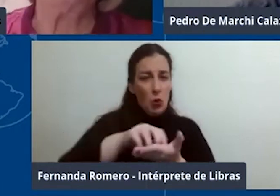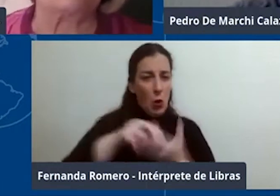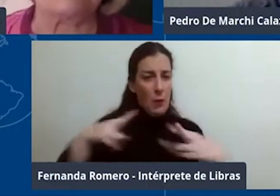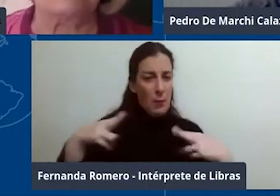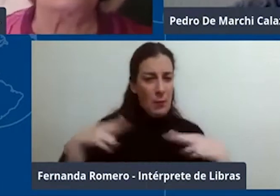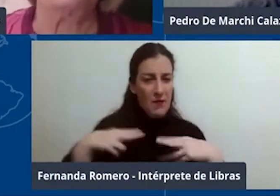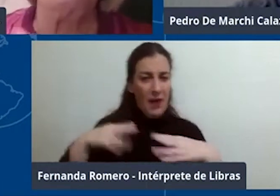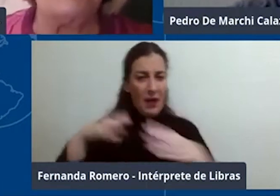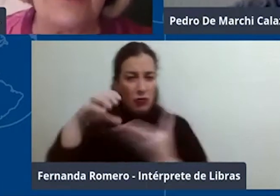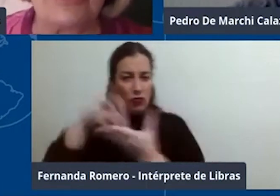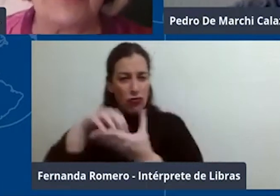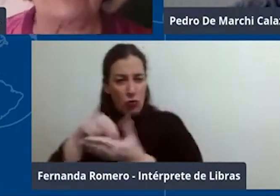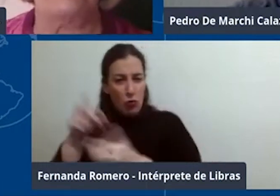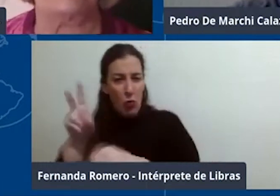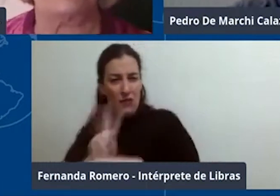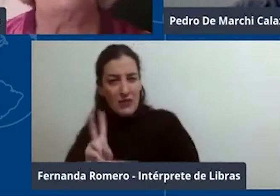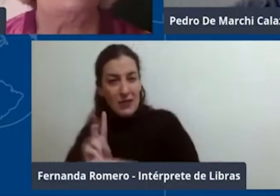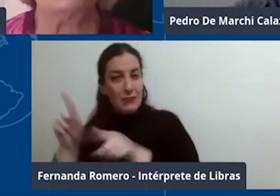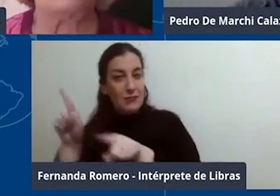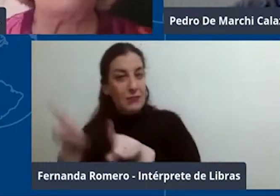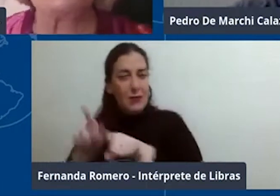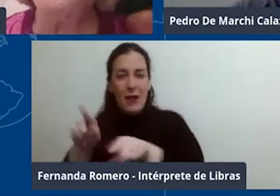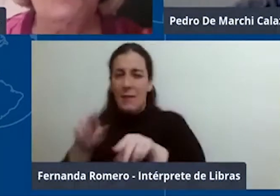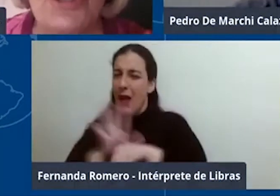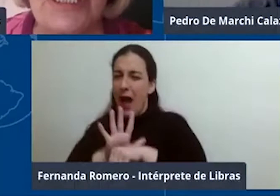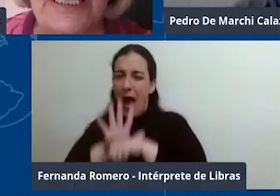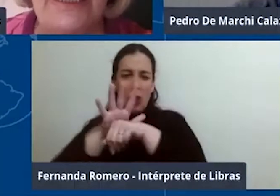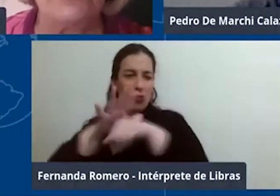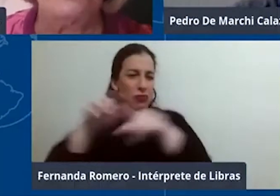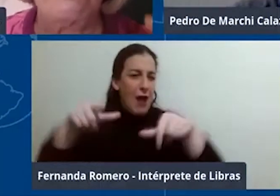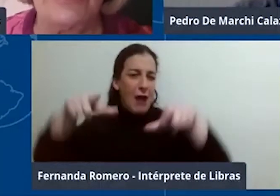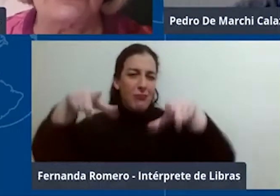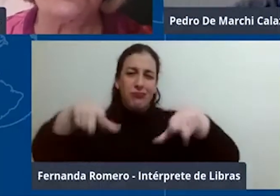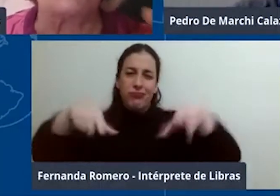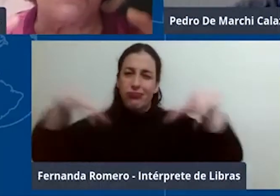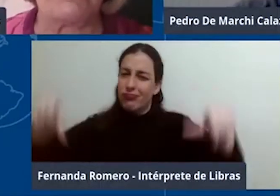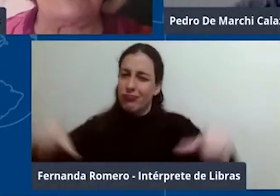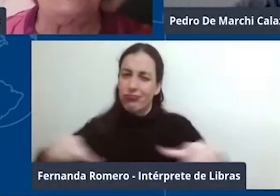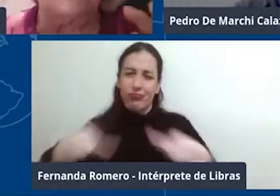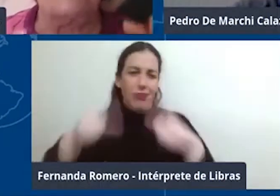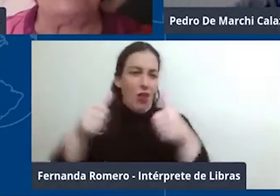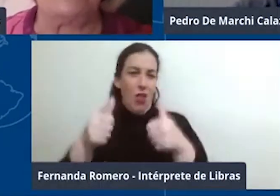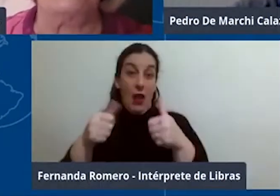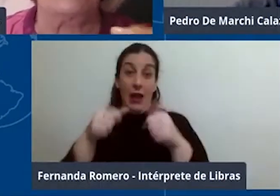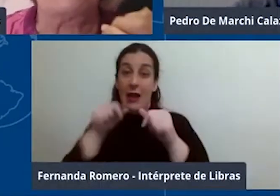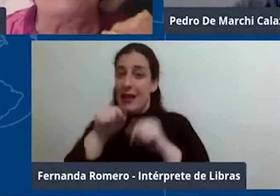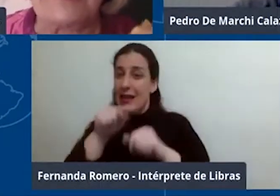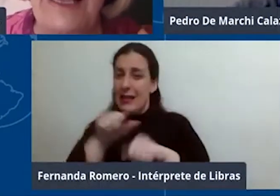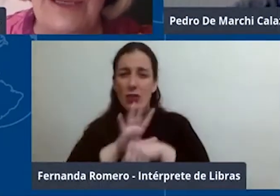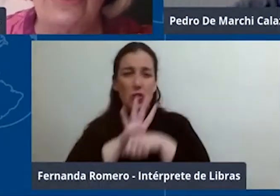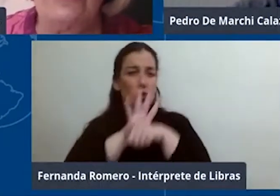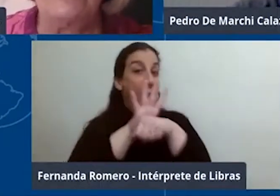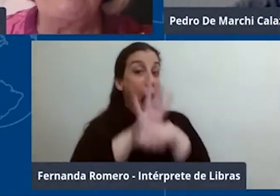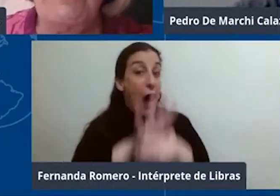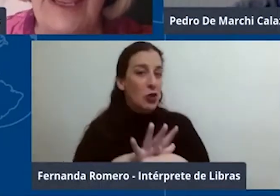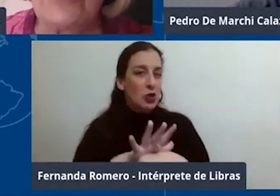da facilitação do ambiente mais favorável. Isso faz música no ouvido de qualquer empreendedor, pequeno,